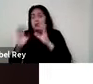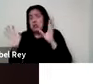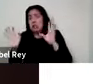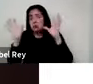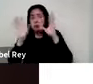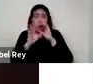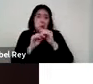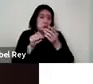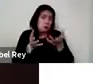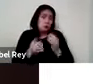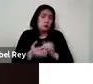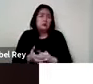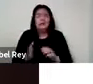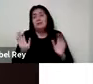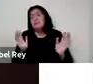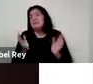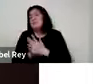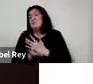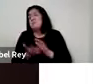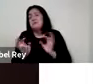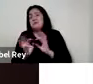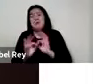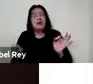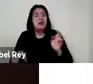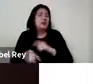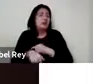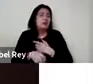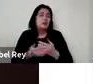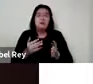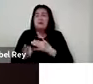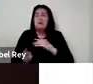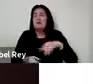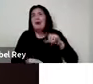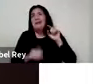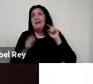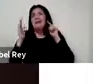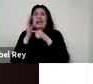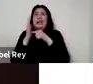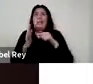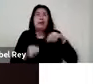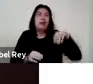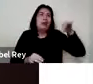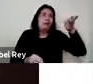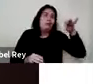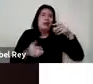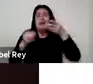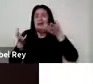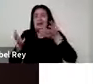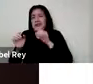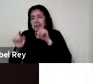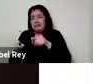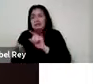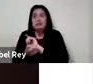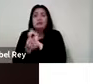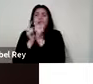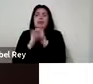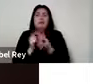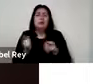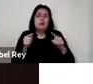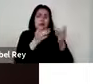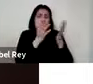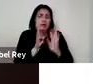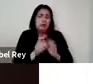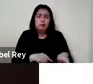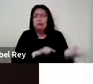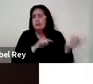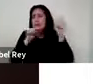noche, ya no hay horarios, ya no hay campana ni timbre que te diga esto es exacto así, cambia. Cuando los alumnos vienen